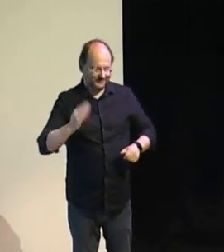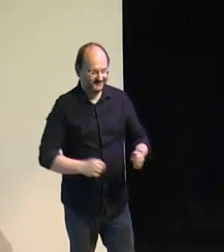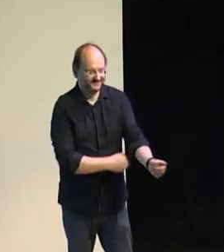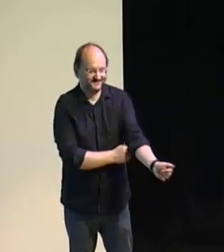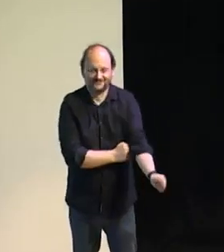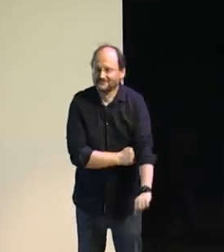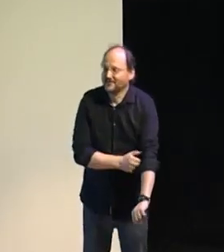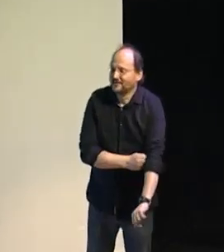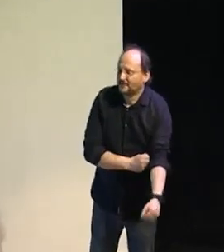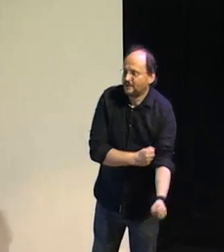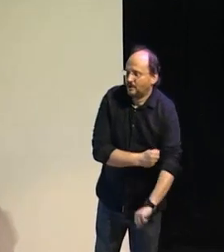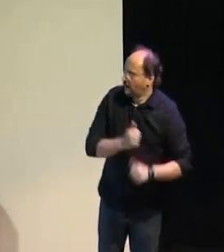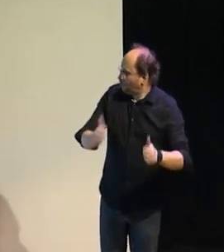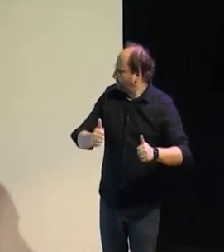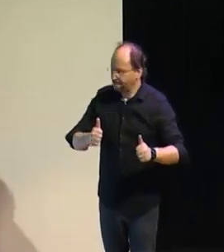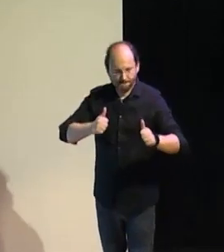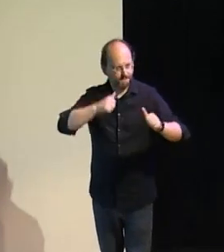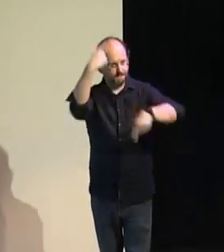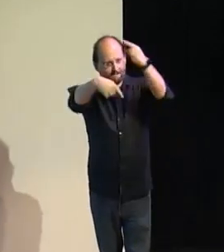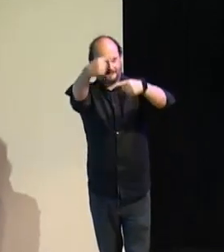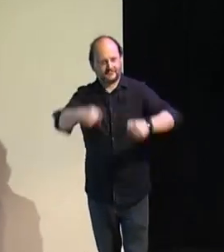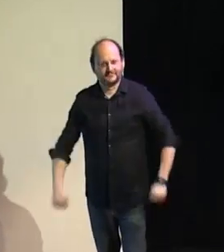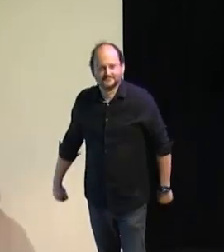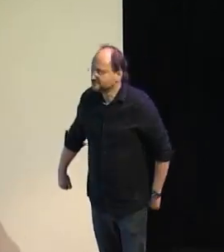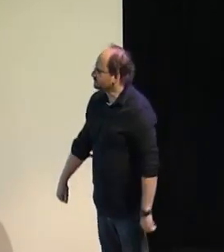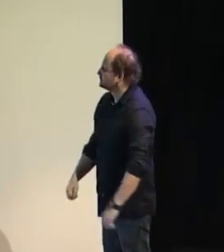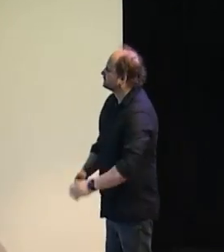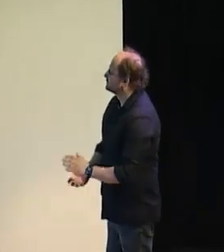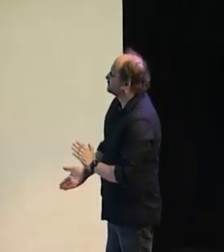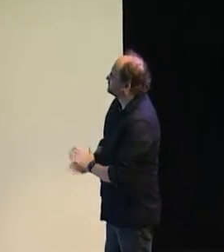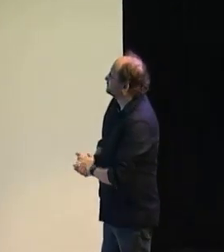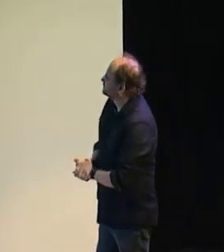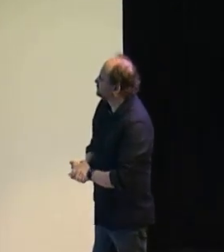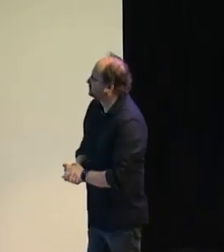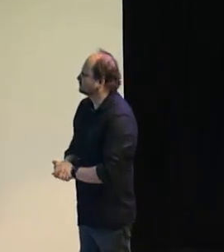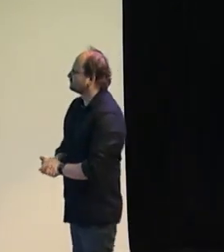si tout va bien ou pas. C'est bien pour moi. Image suivante, s'il vous plaît.